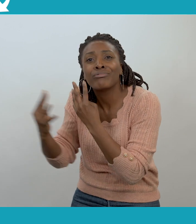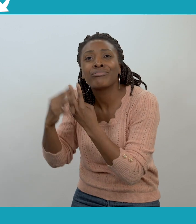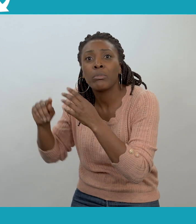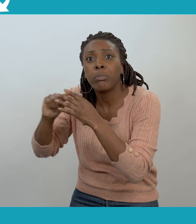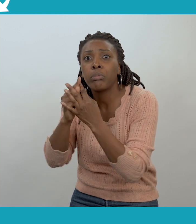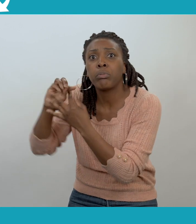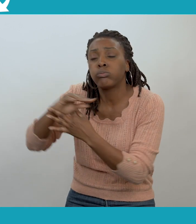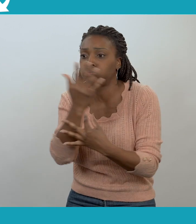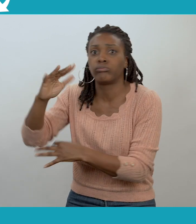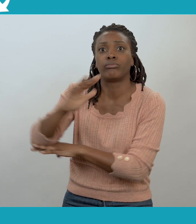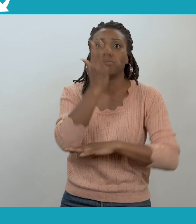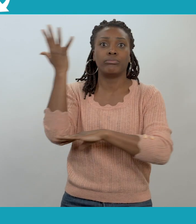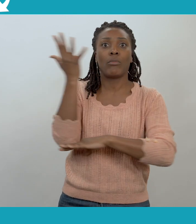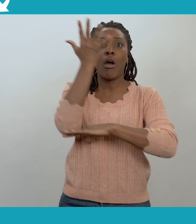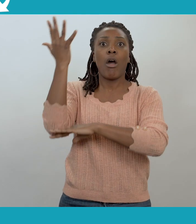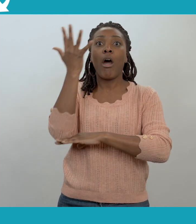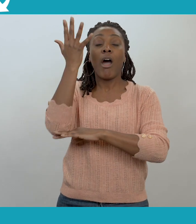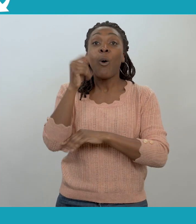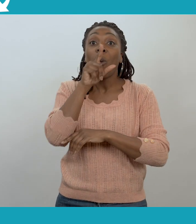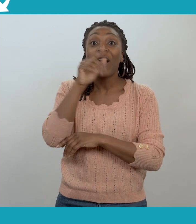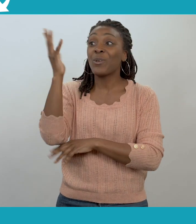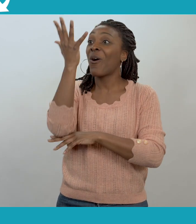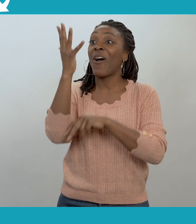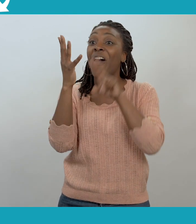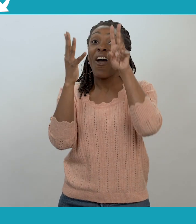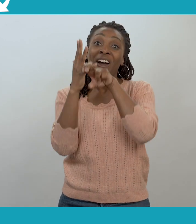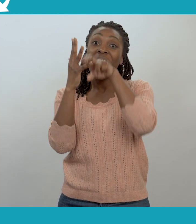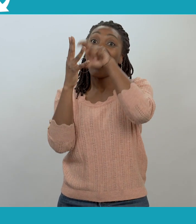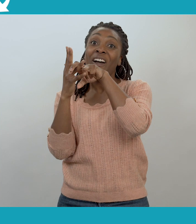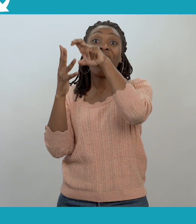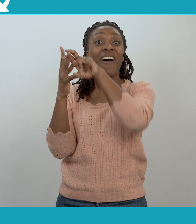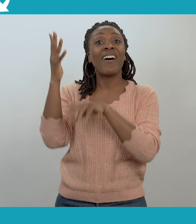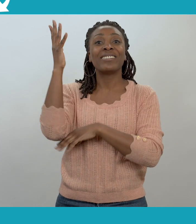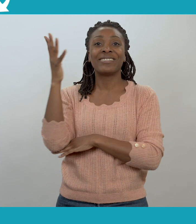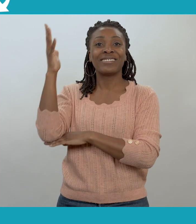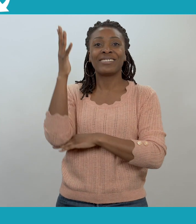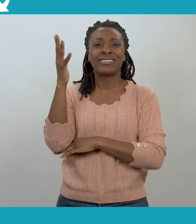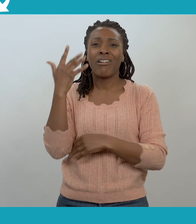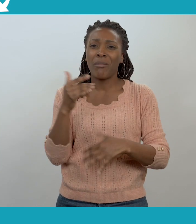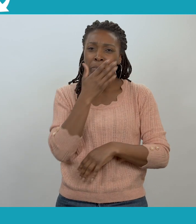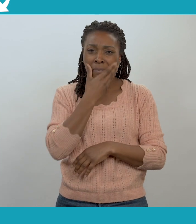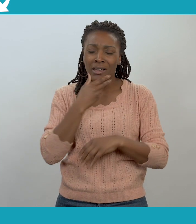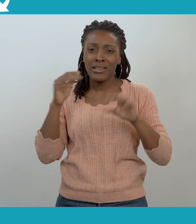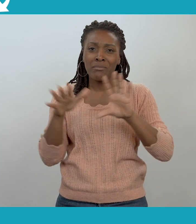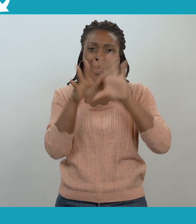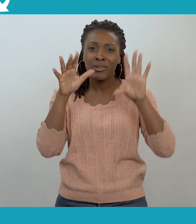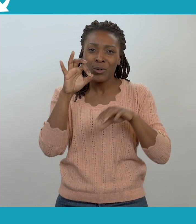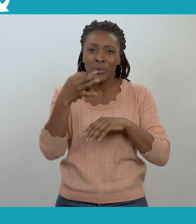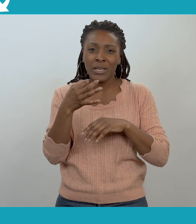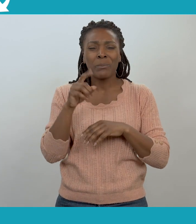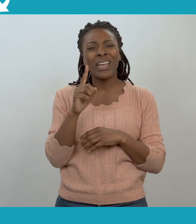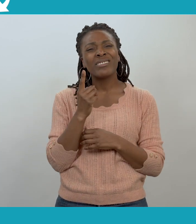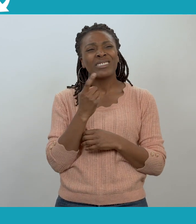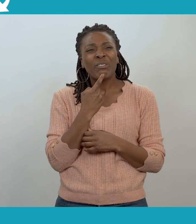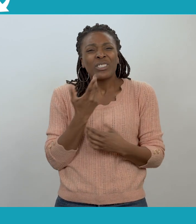et devient un grand arbre, si bien que les oiseaux viennent se poser dans ses branches. C'est une très belle image.